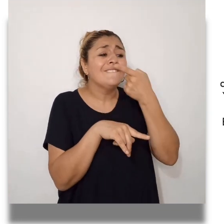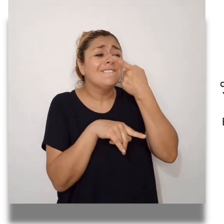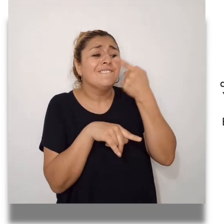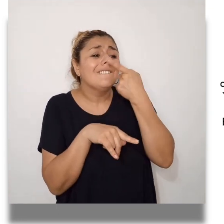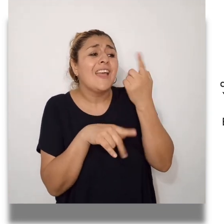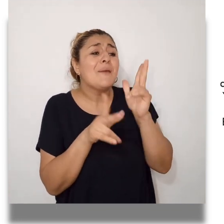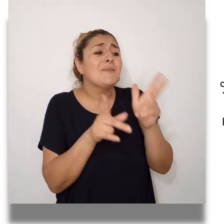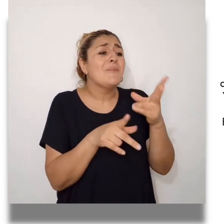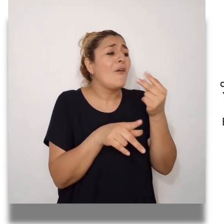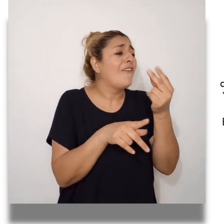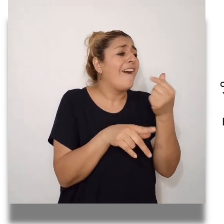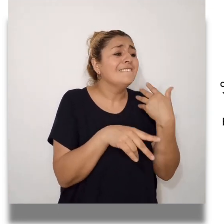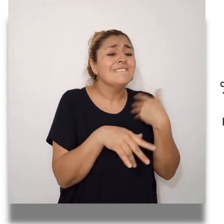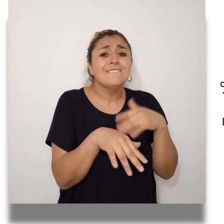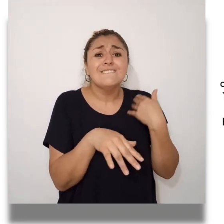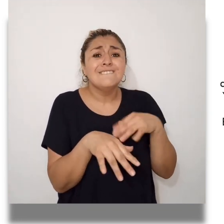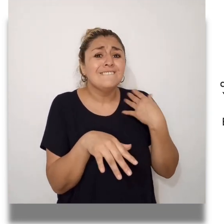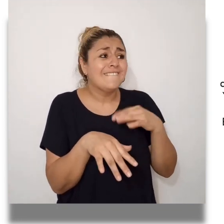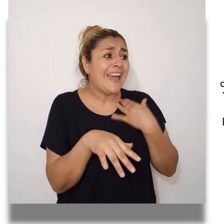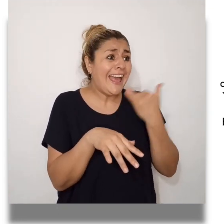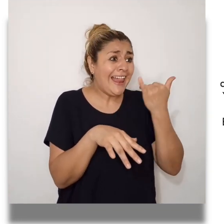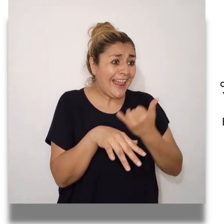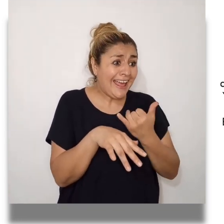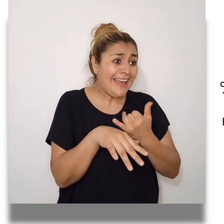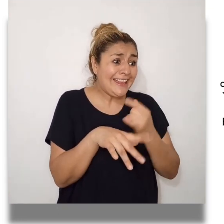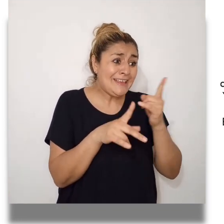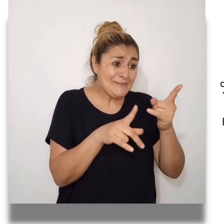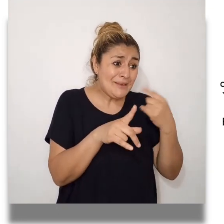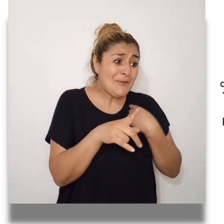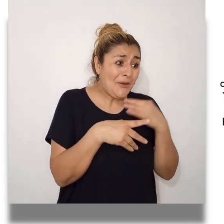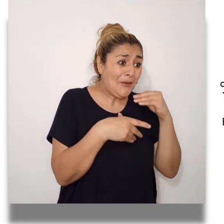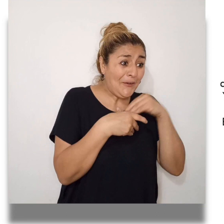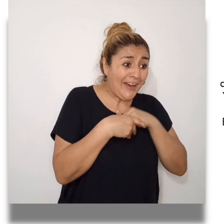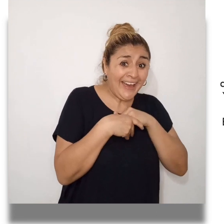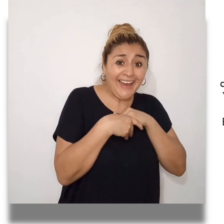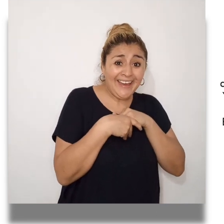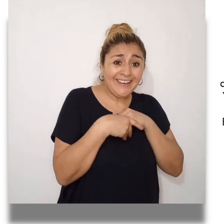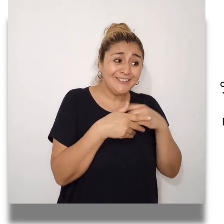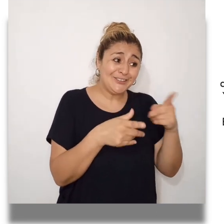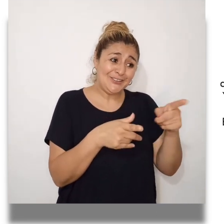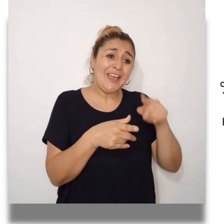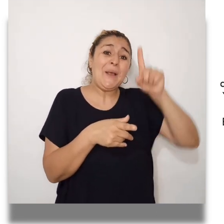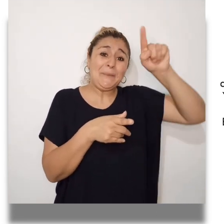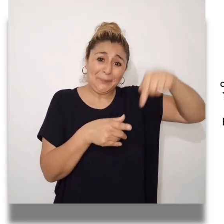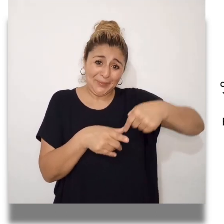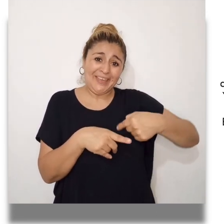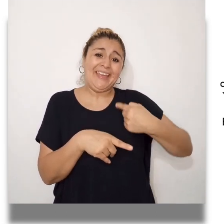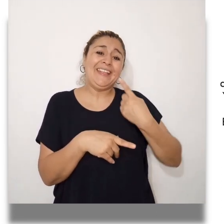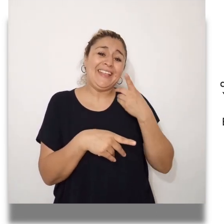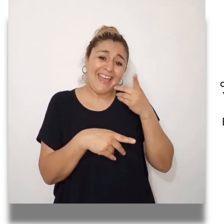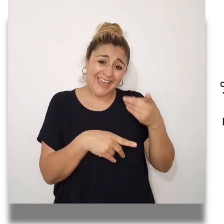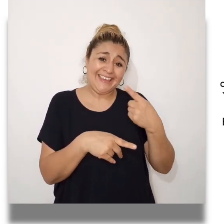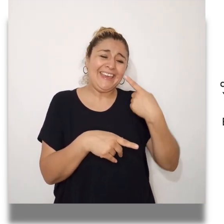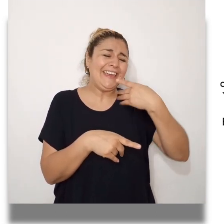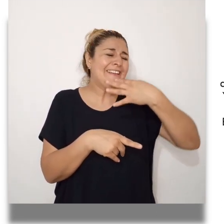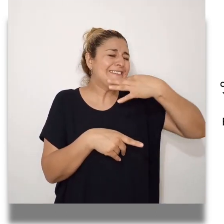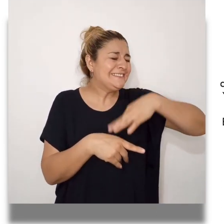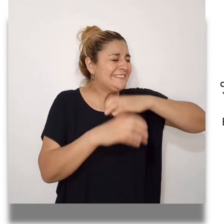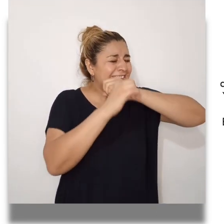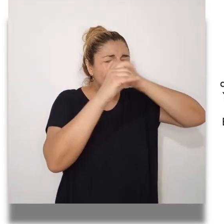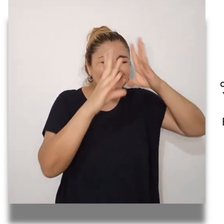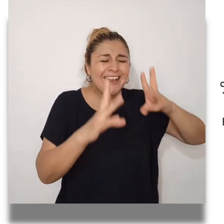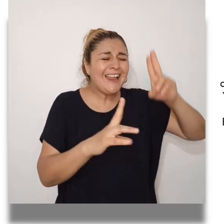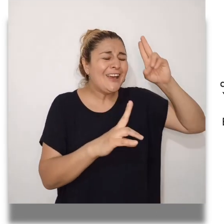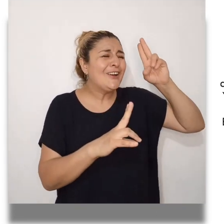a tesoros, entonces entenderás el temor de Jehová y hallarás